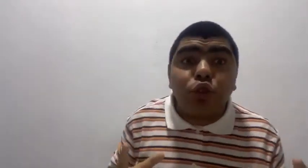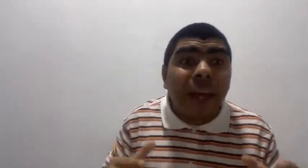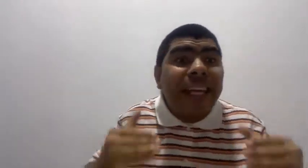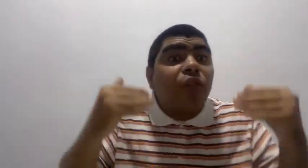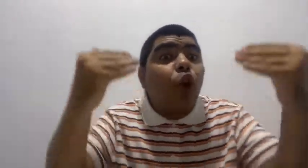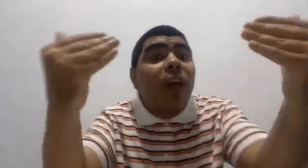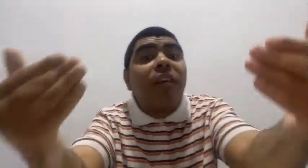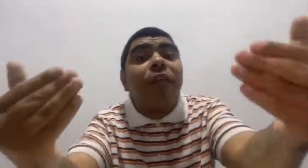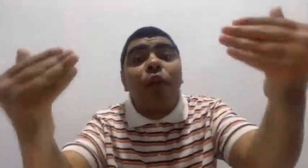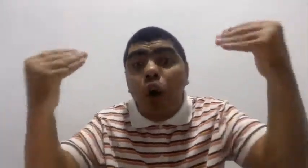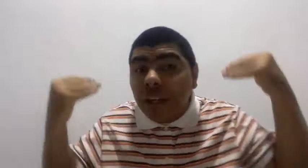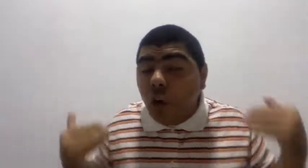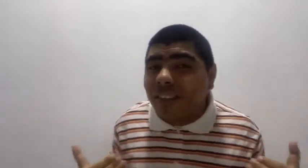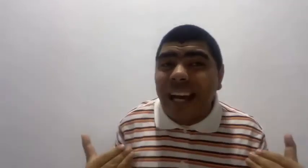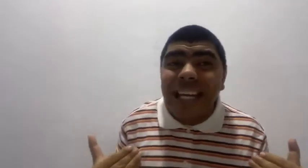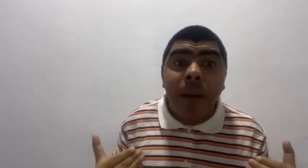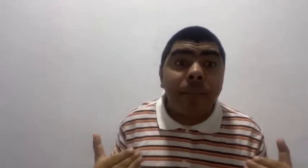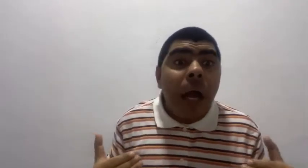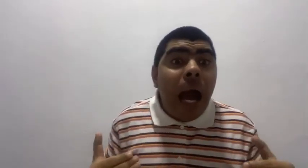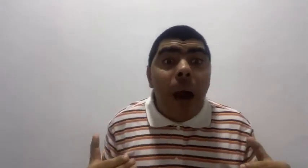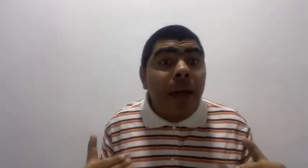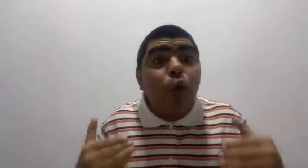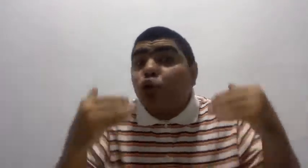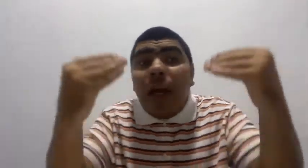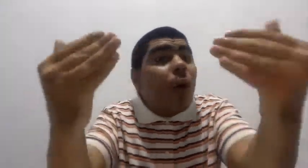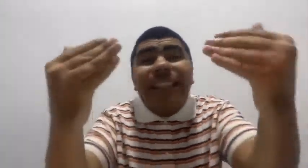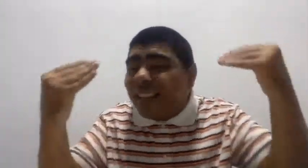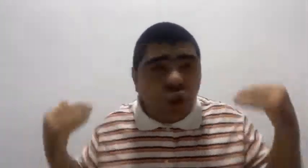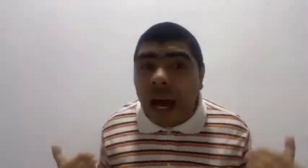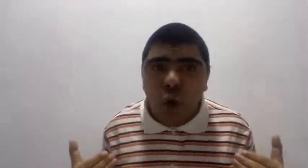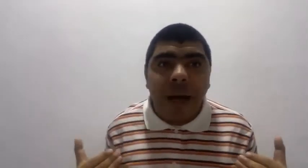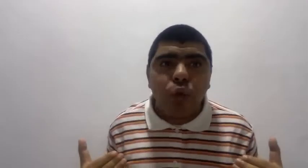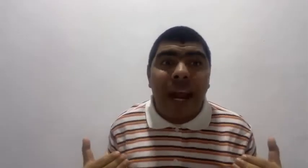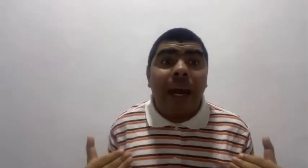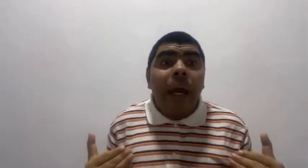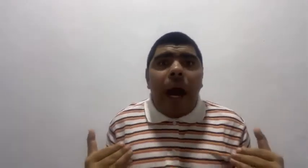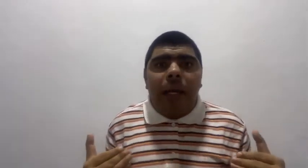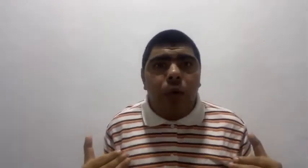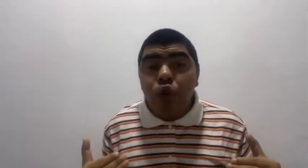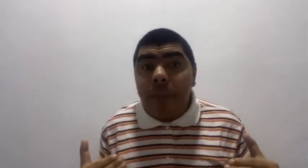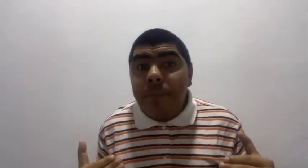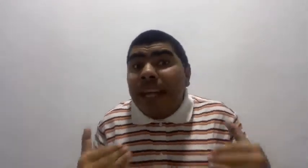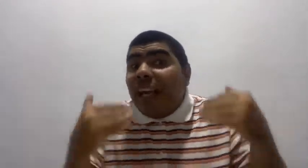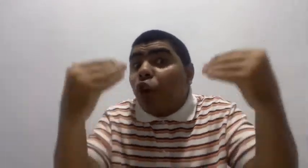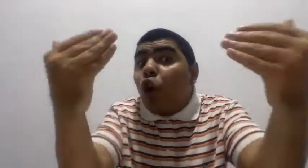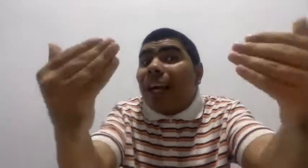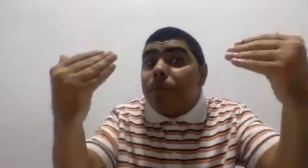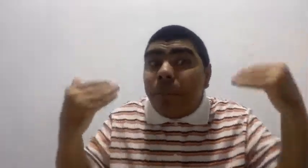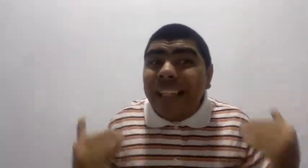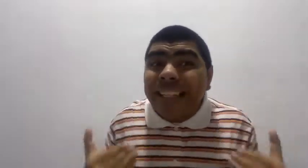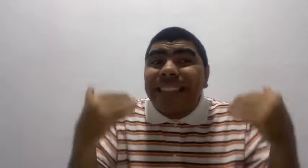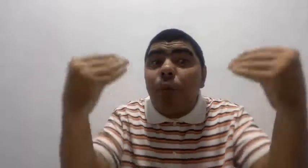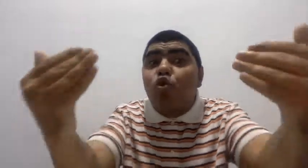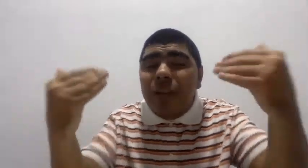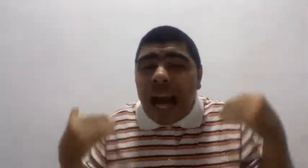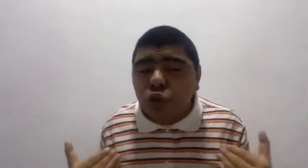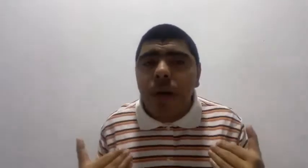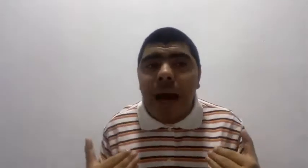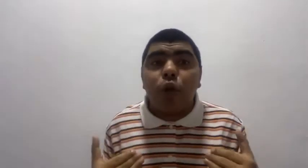usted y eso lo desenfoca y lo desanima, amén, usted no ha alcanzado madurez. Aleluya. Amén. Y eso es lo que el Padre está buscando, hermano,